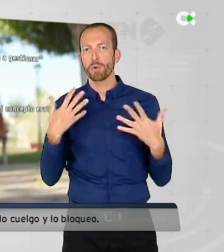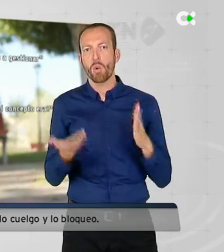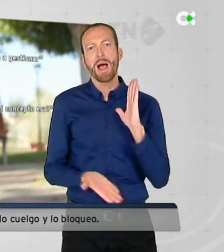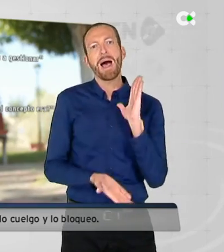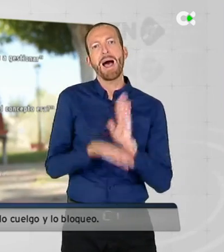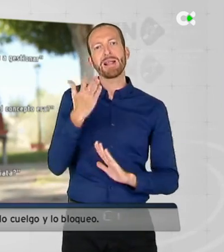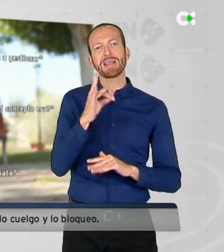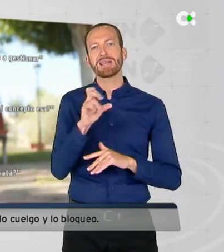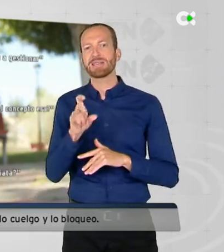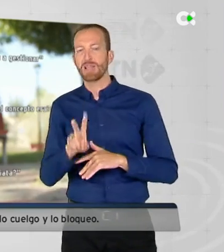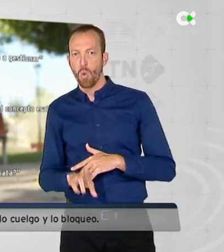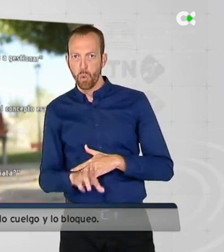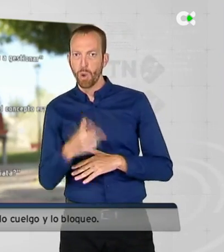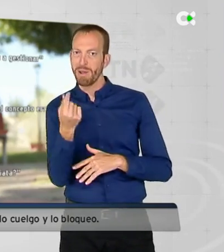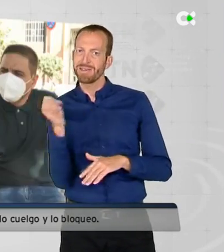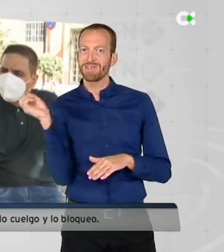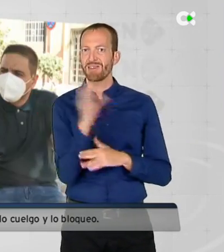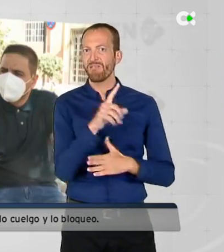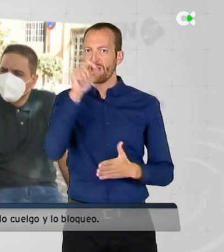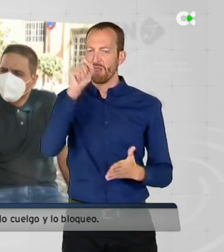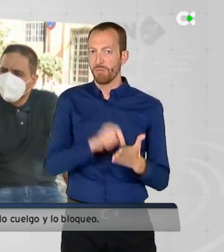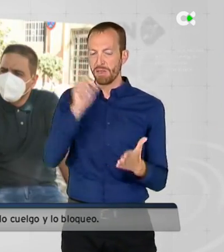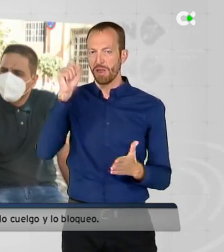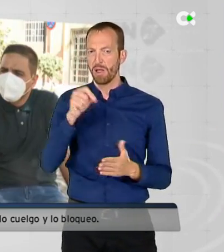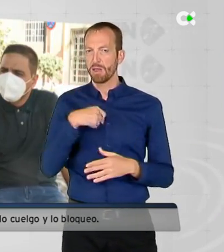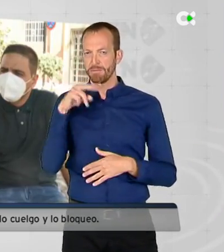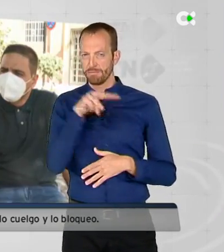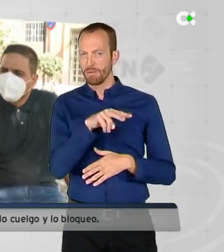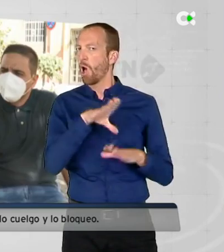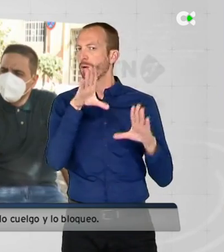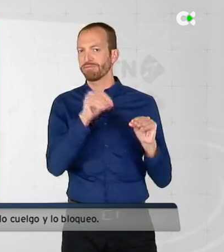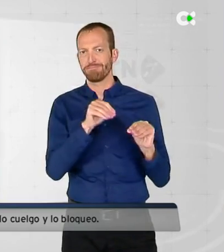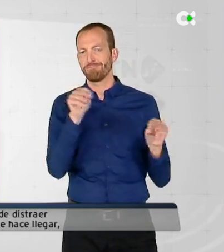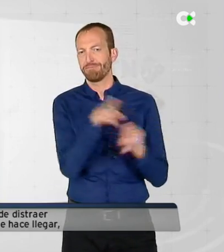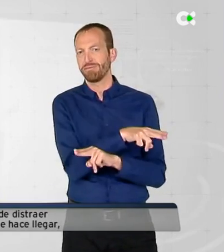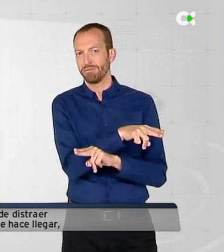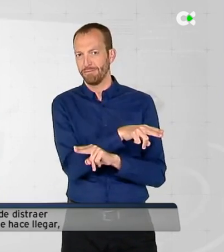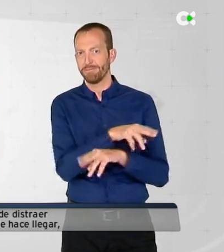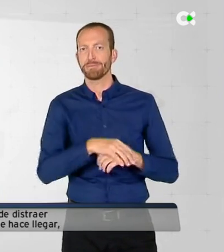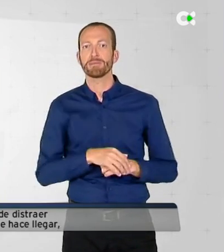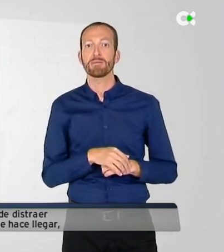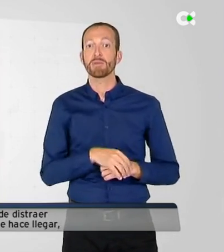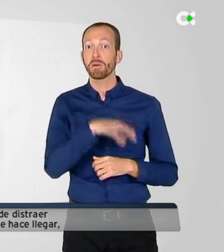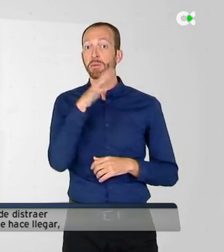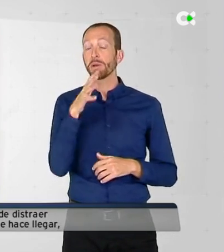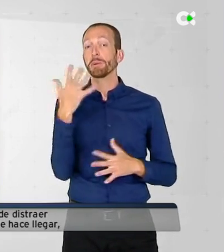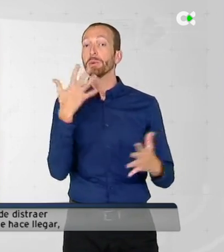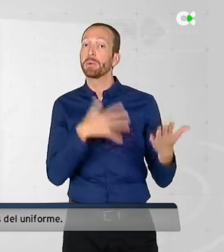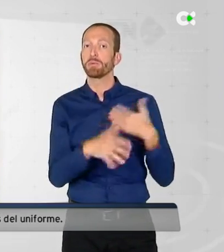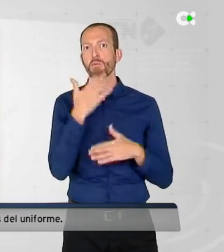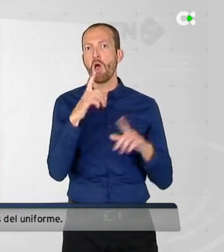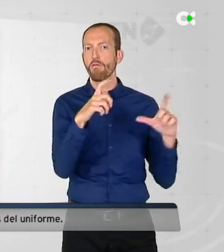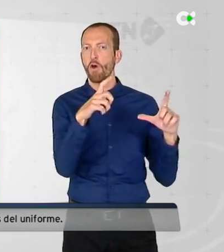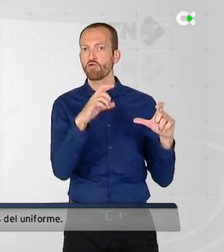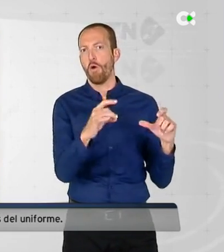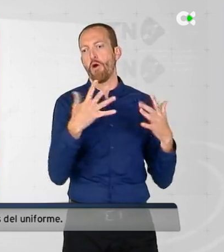seguro. ¿Usted hace transferencia inmediata? Yo ya, y en ese momento le cojo, le cuelgo y lo bloqueo. Con el fin de distraer a su víctima les hace llegar incluso